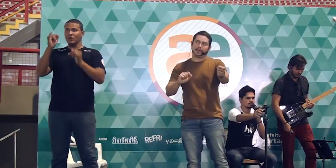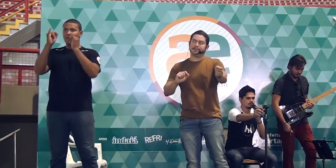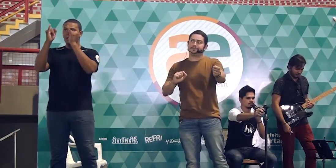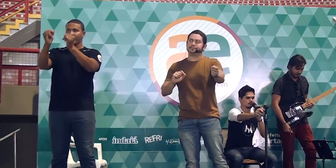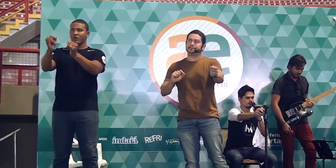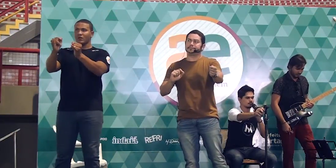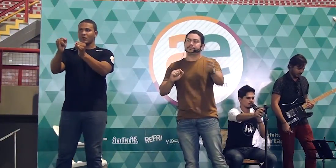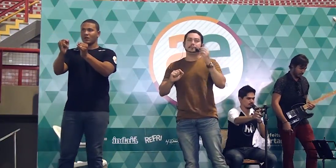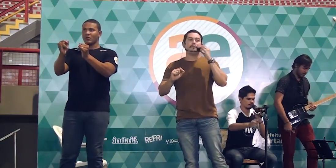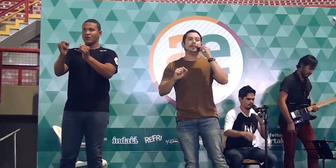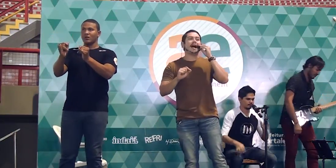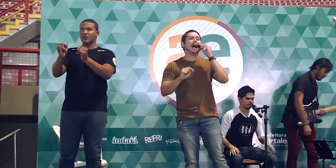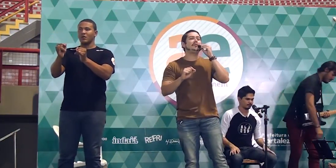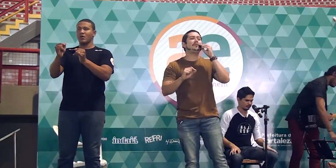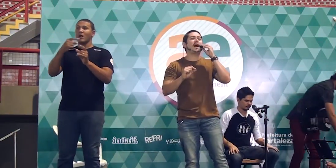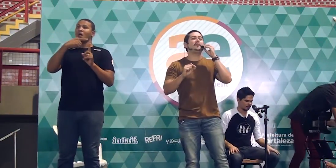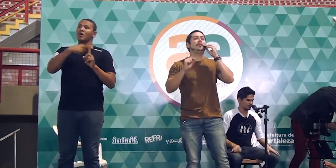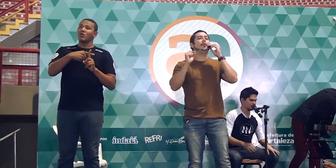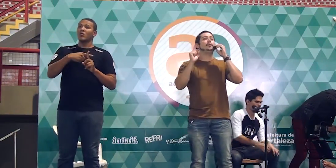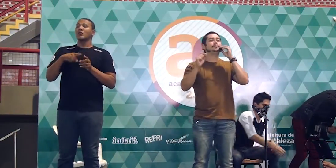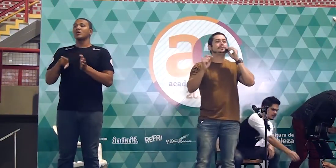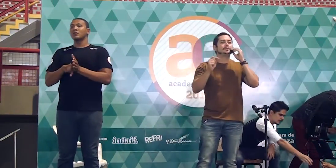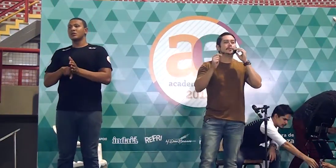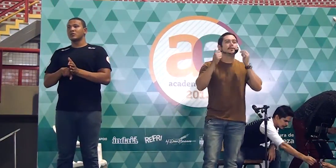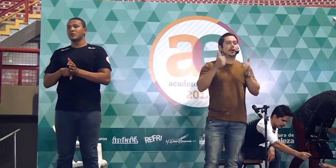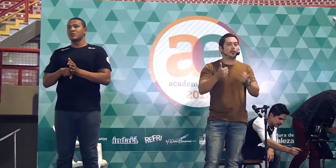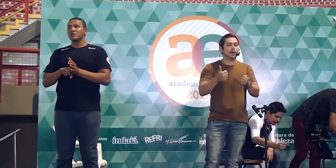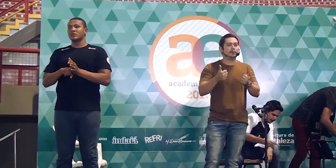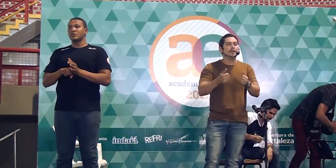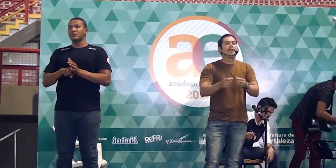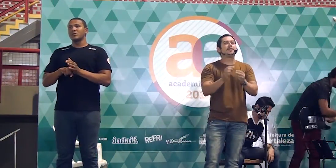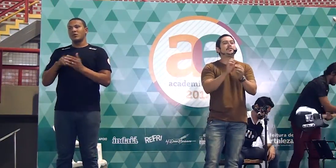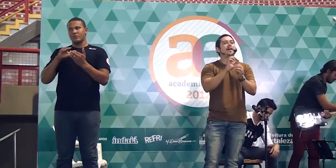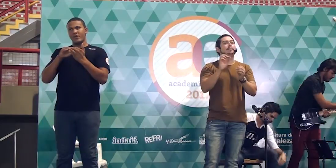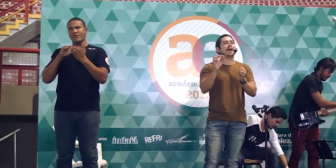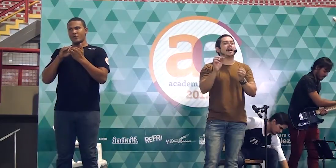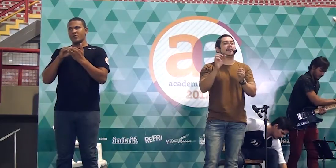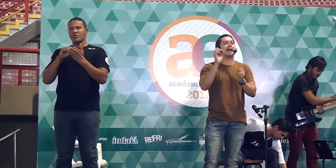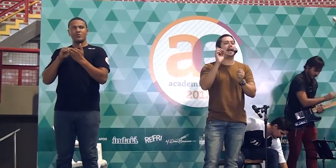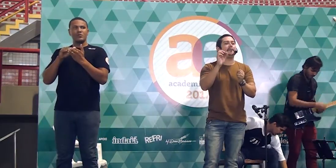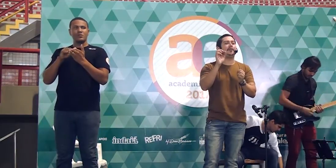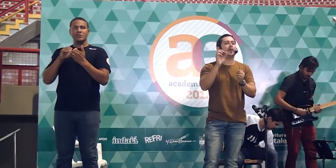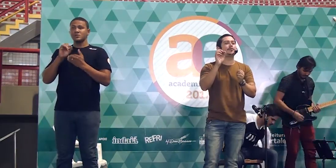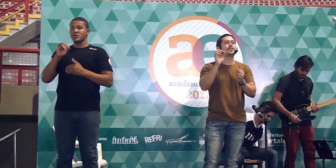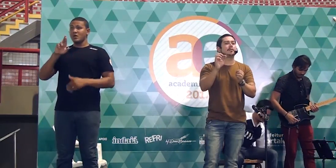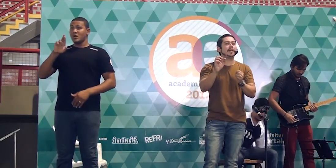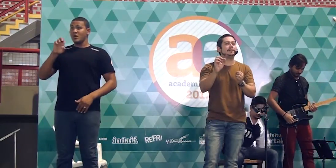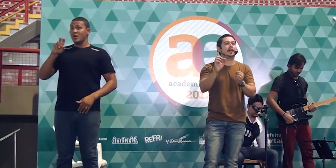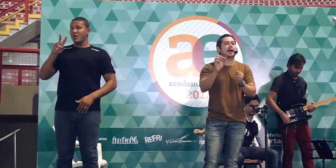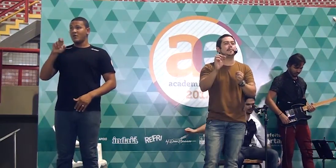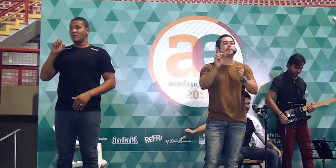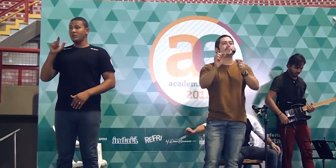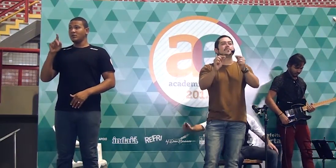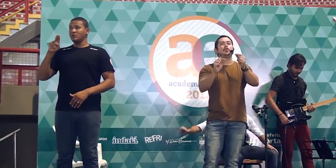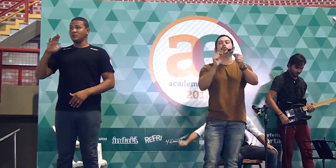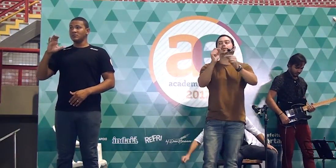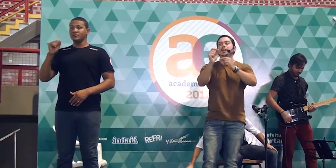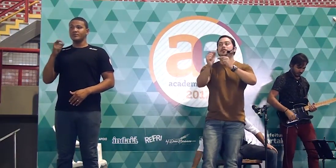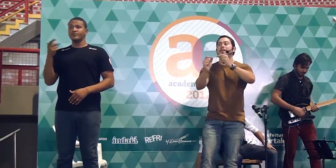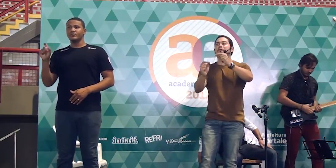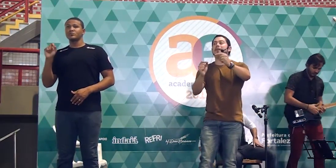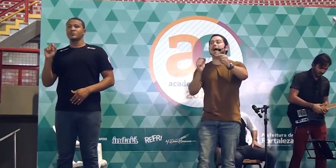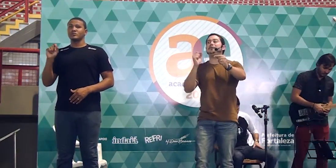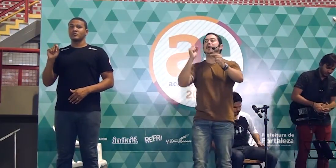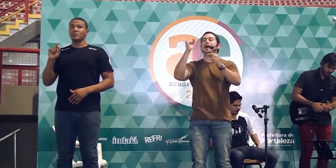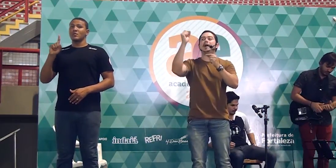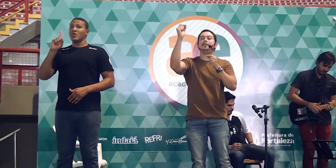ou contra? A favor. Tranquilo? Se tiver a palavra revolução militar, o